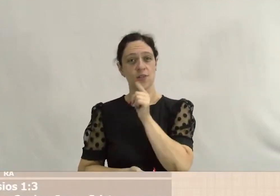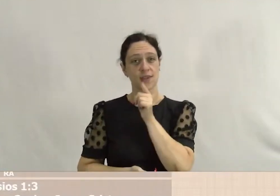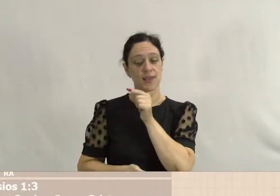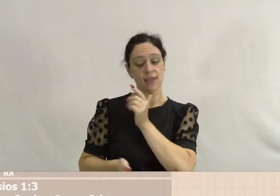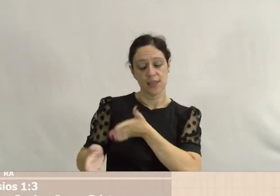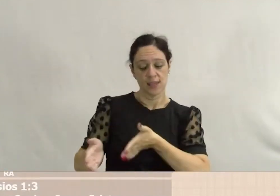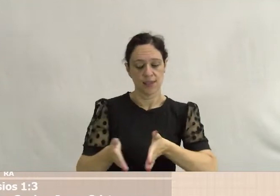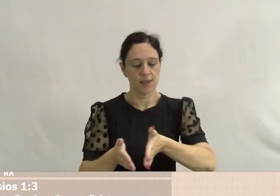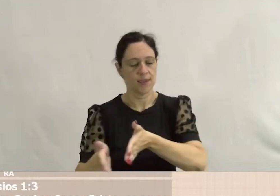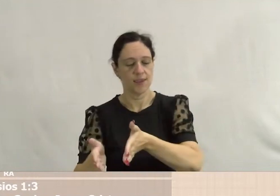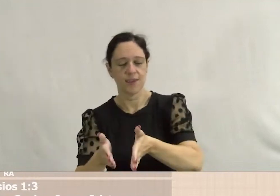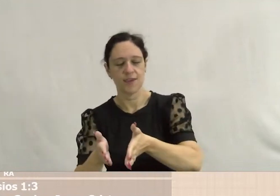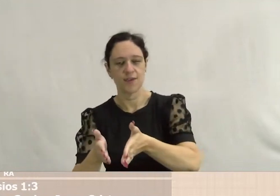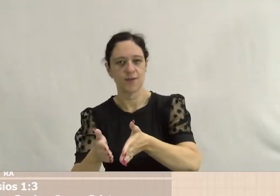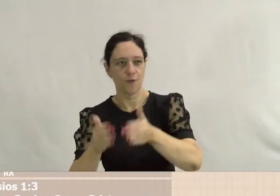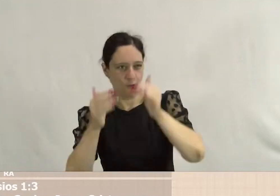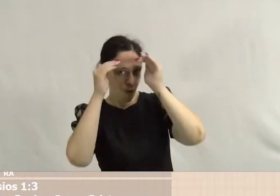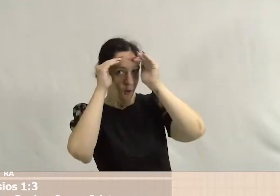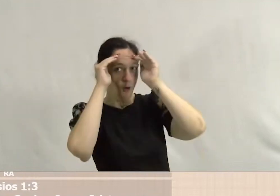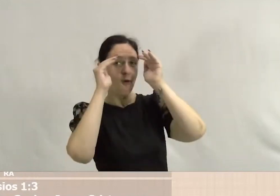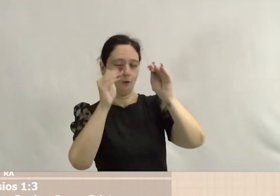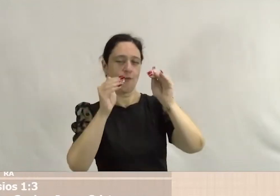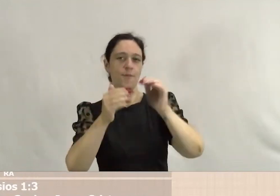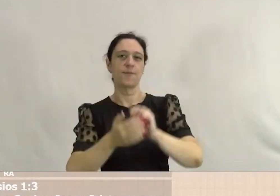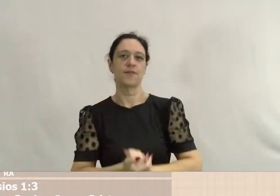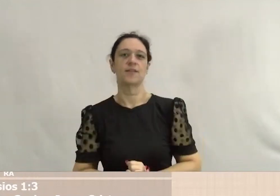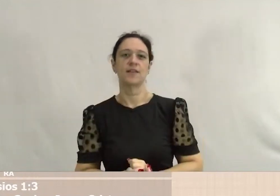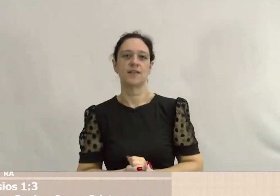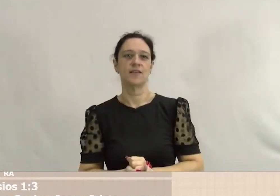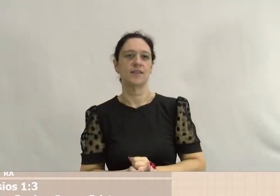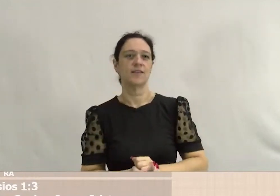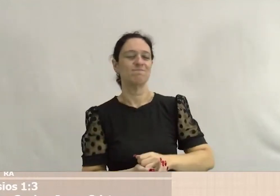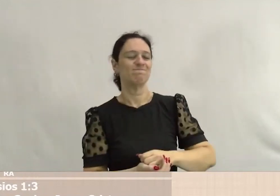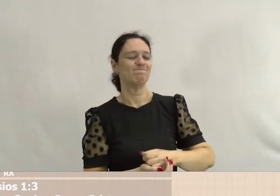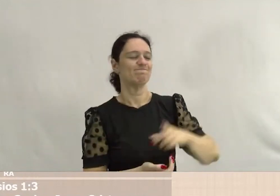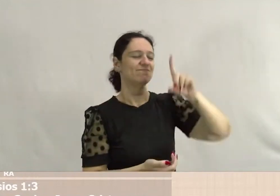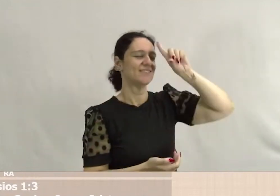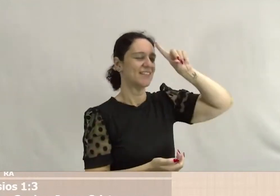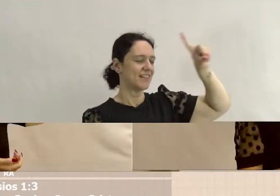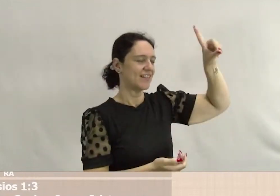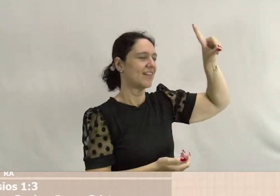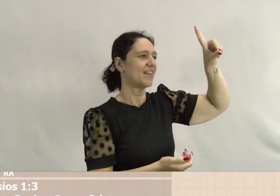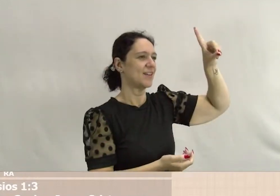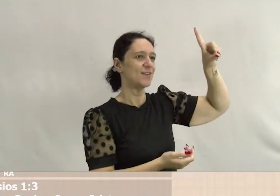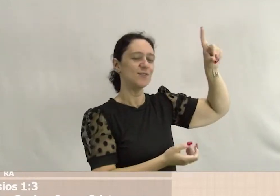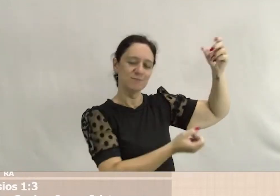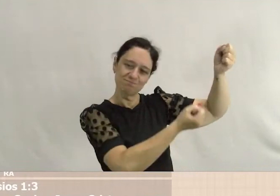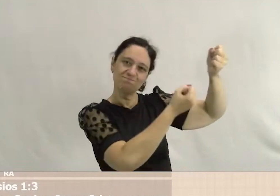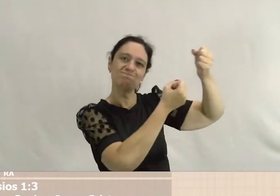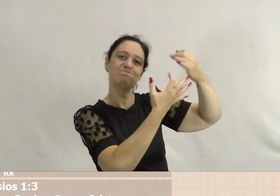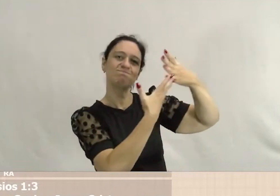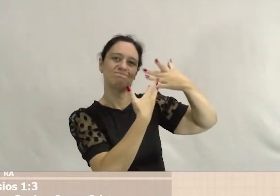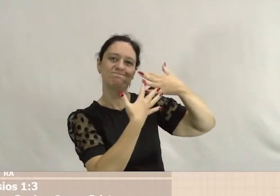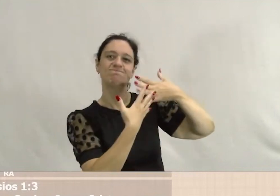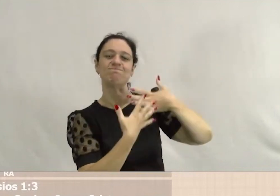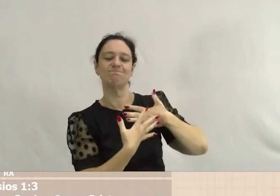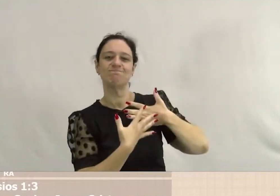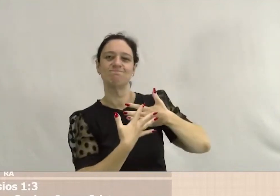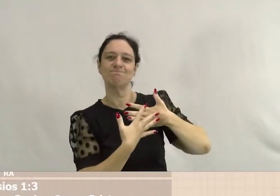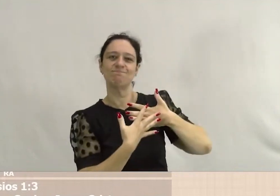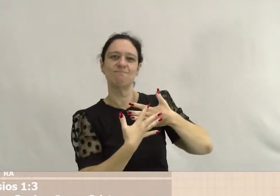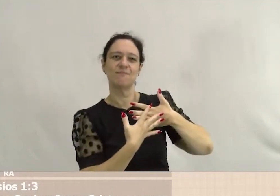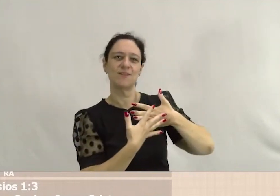graça. Bendito Deus e Pai de nosso Senhor Jesus Cristo, que tem nos abençoado